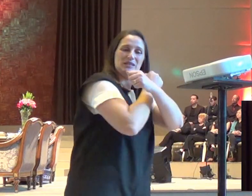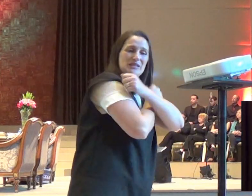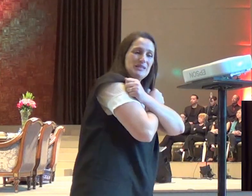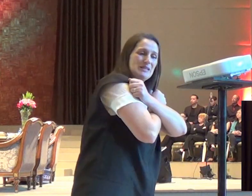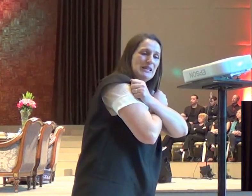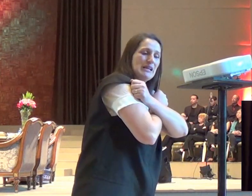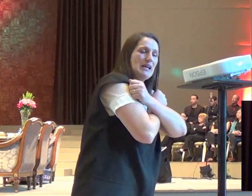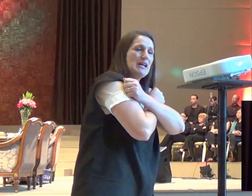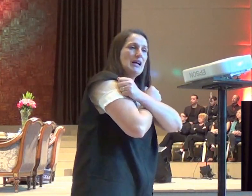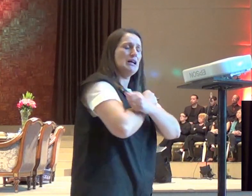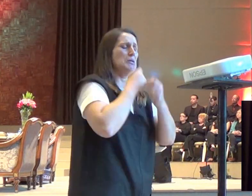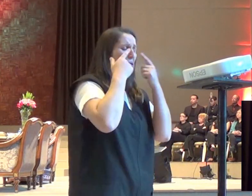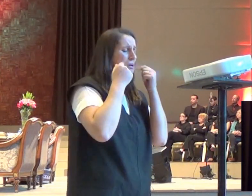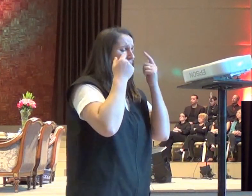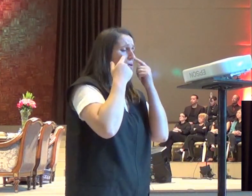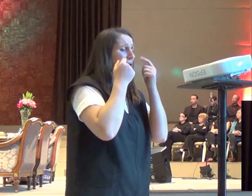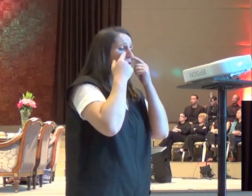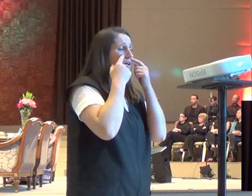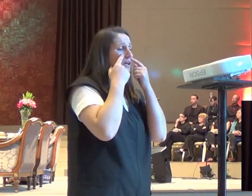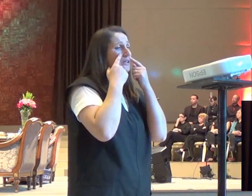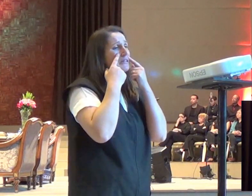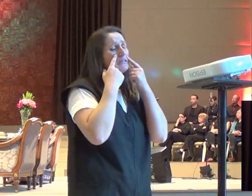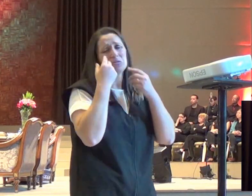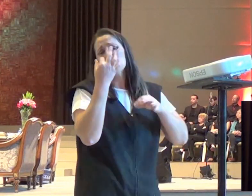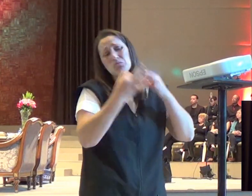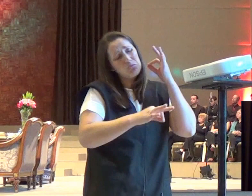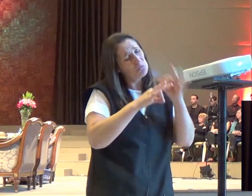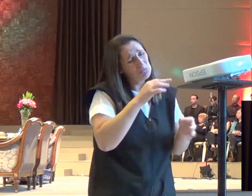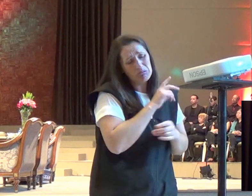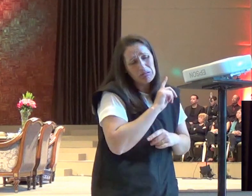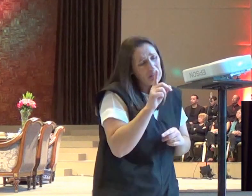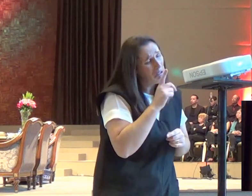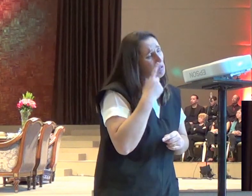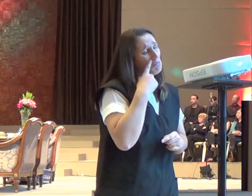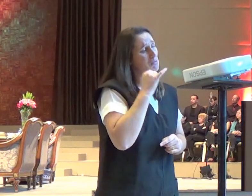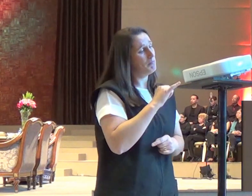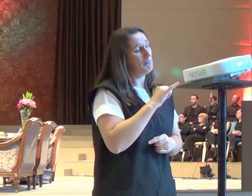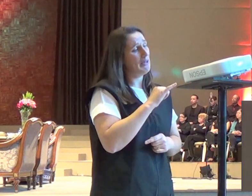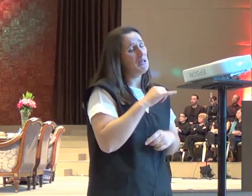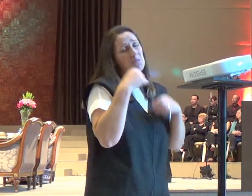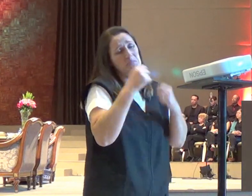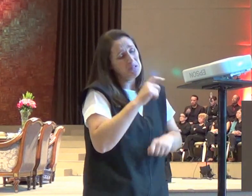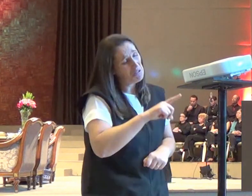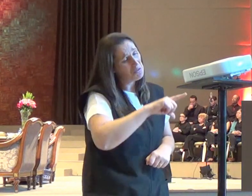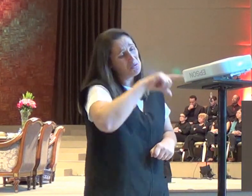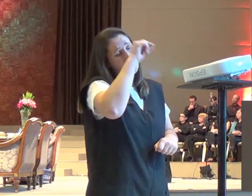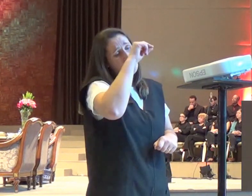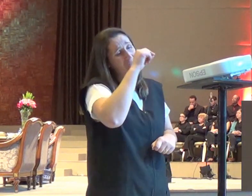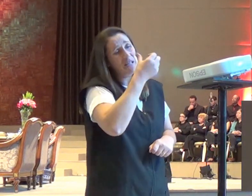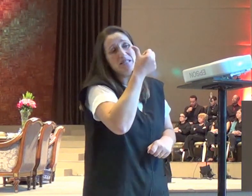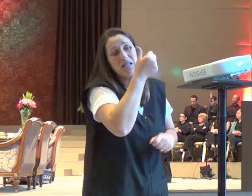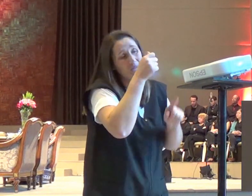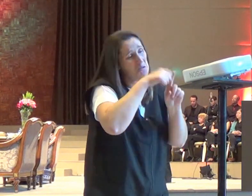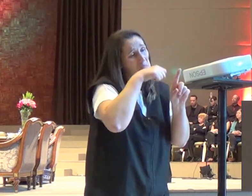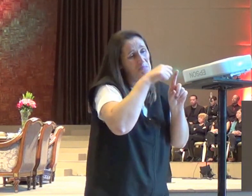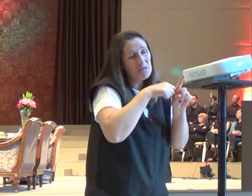justo isso, o que não é justo filha? A gente tem que decidir a vida da gente em seis meses,